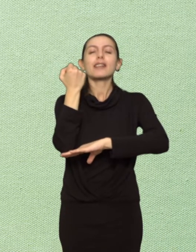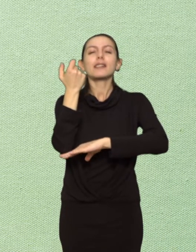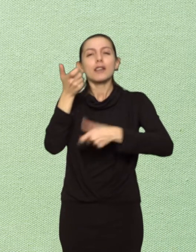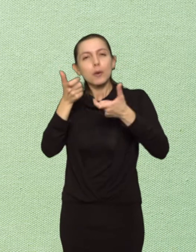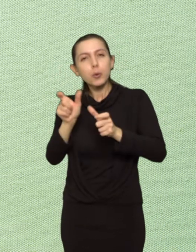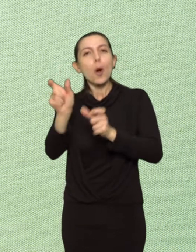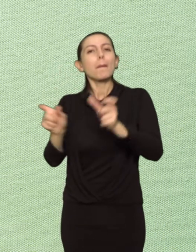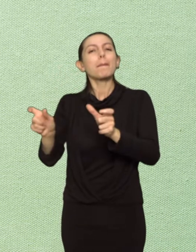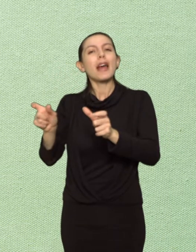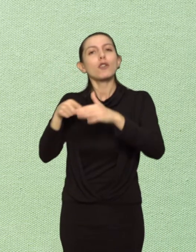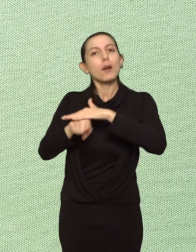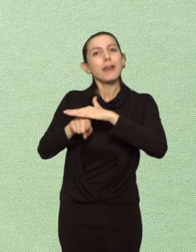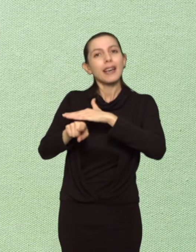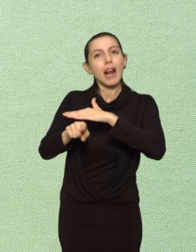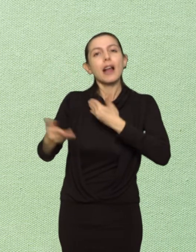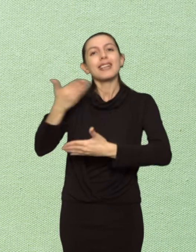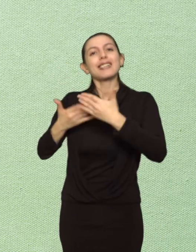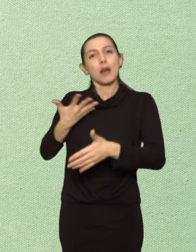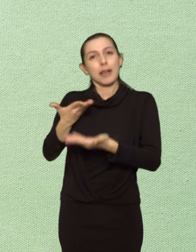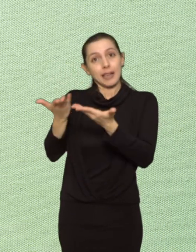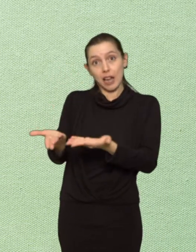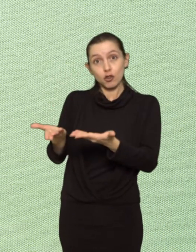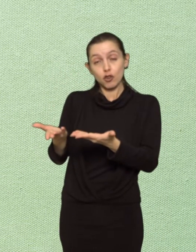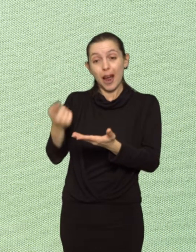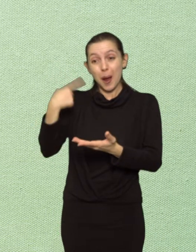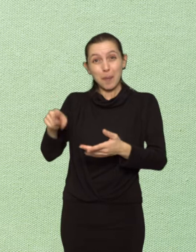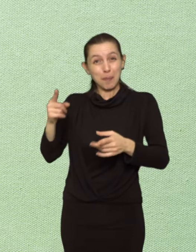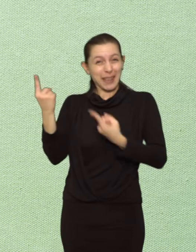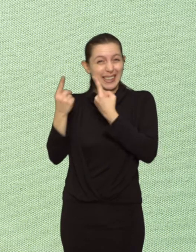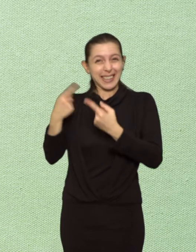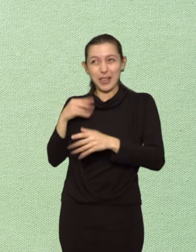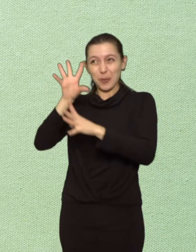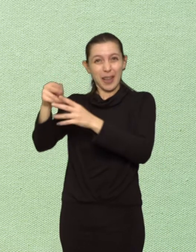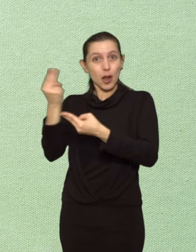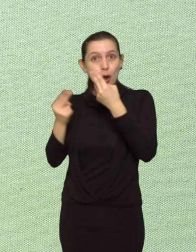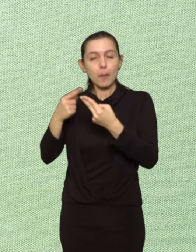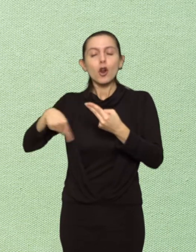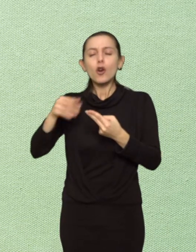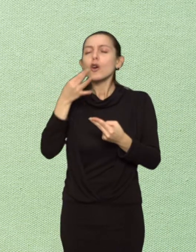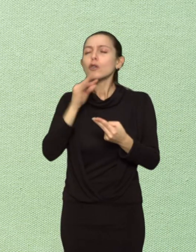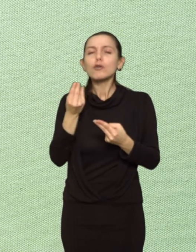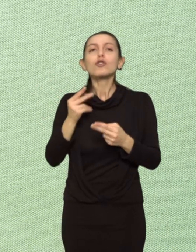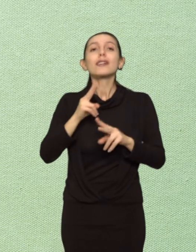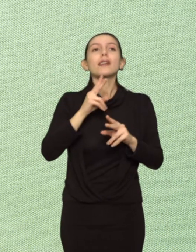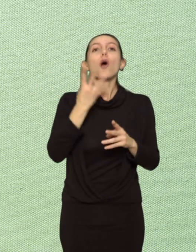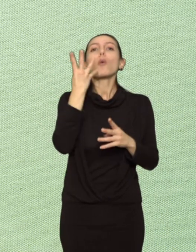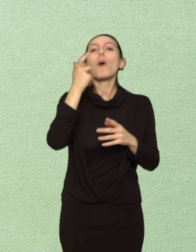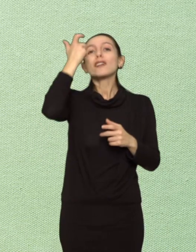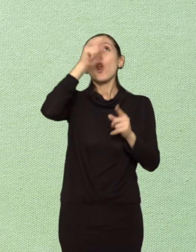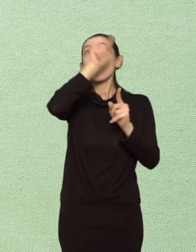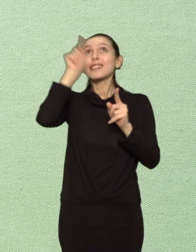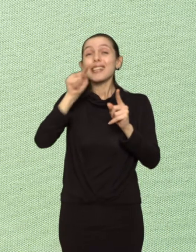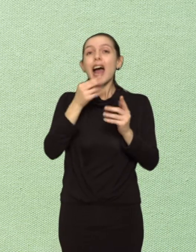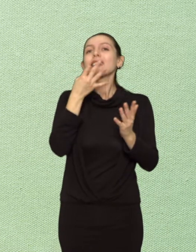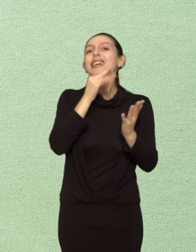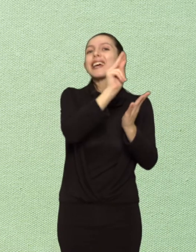con disabilità, e in quella occasione abbiamo potuto fare dei report nazionali in quattro paesi,